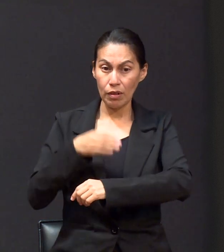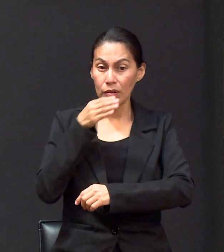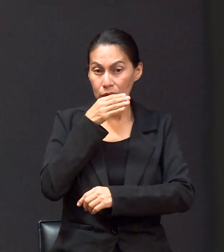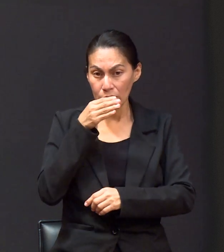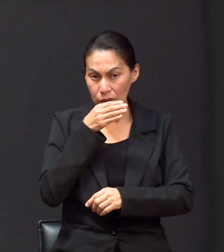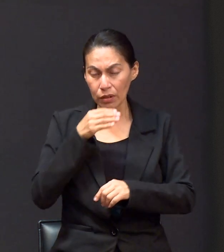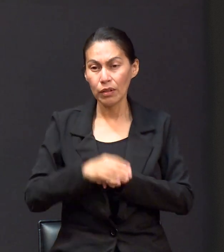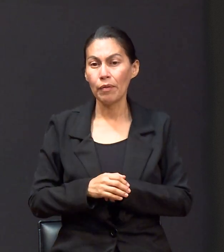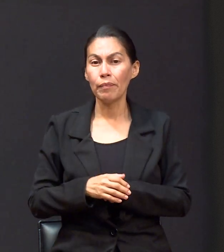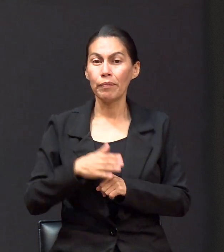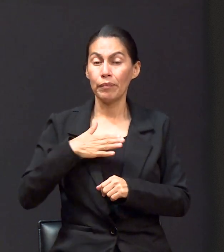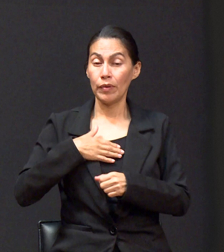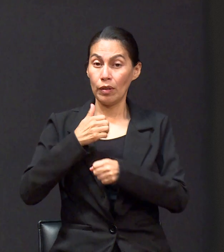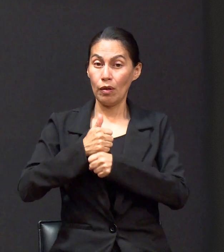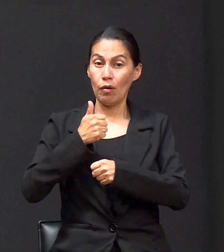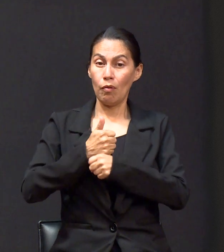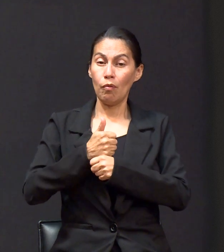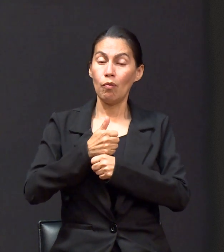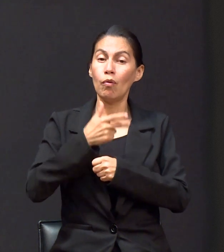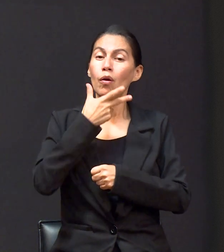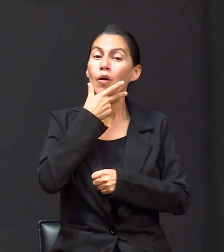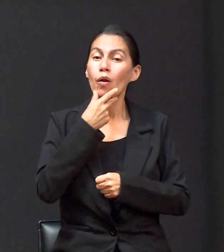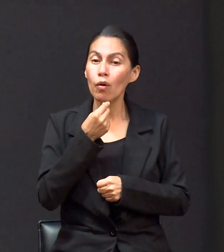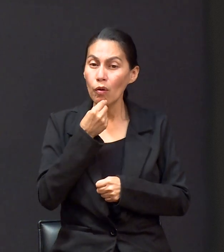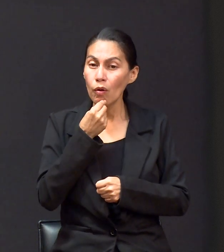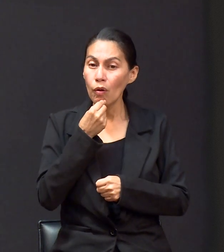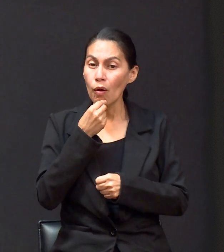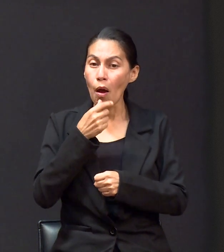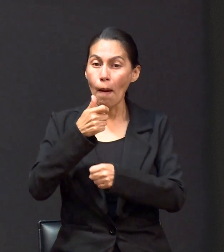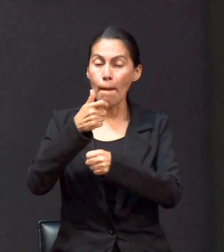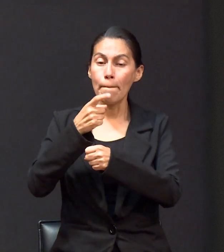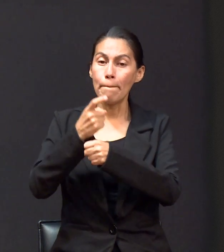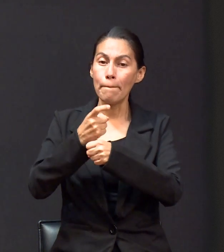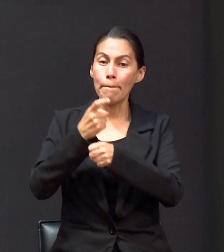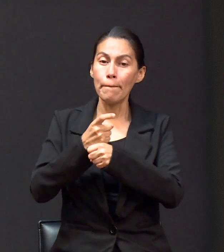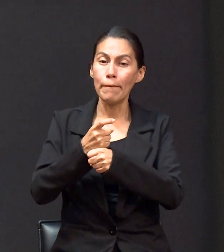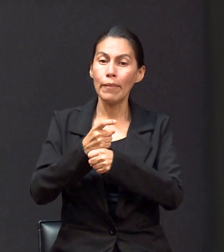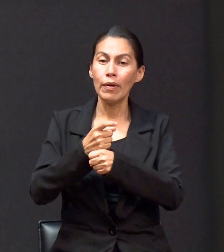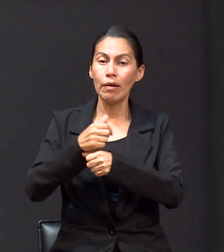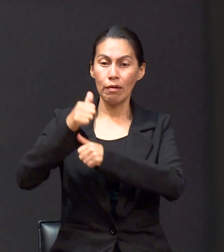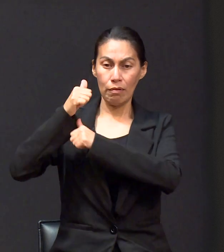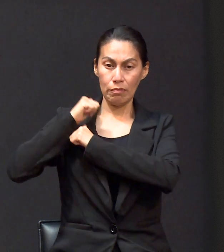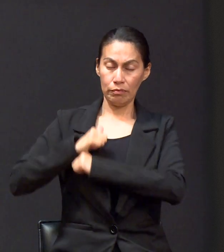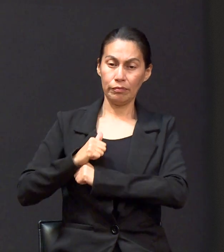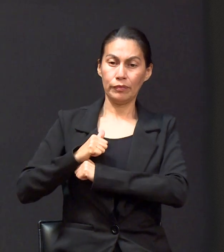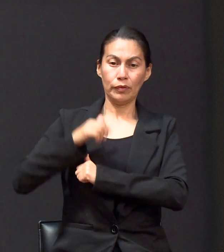Mi abuelo era primer anciano de la Iglesia Adventista en Veracruz.